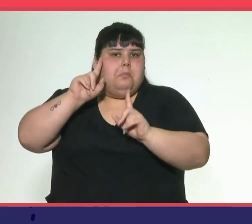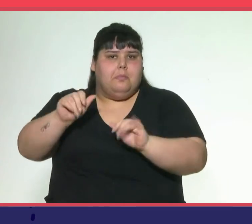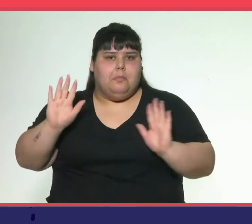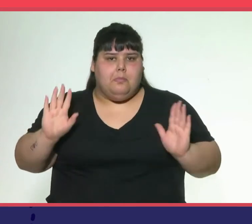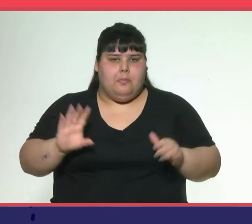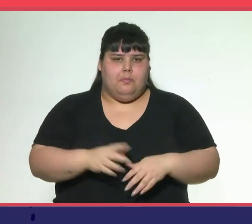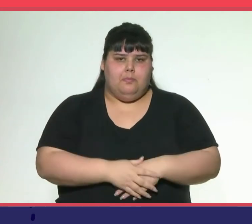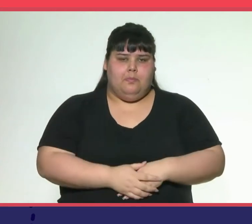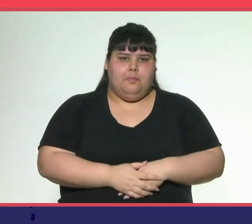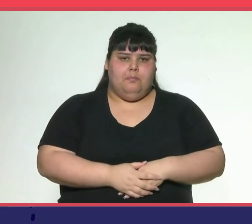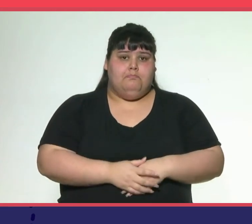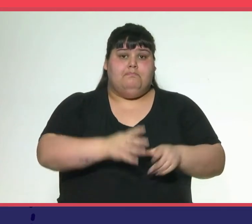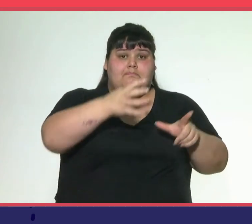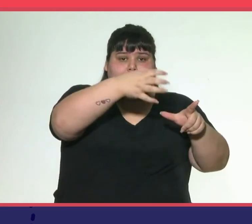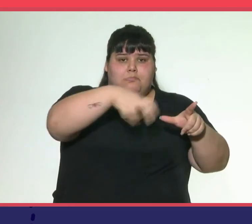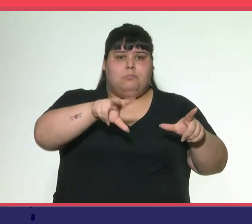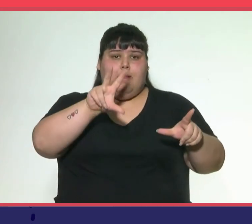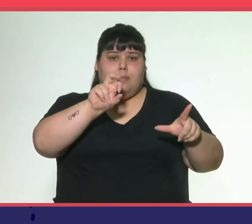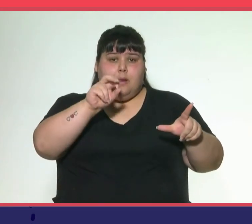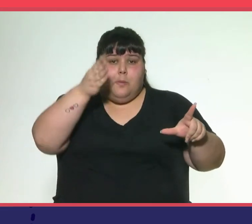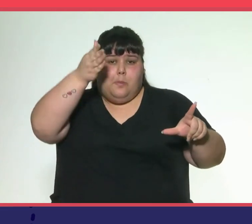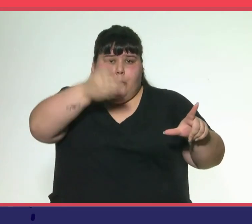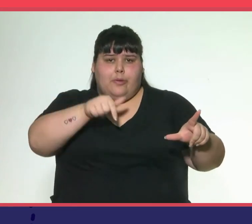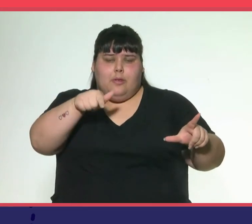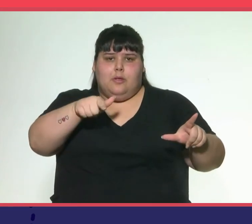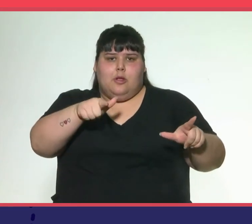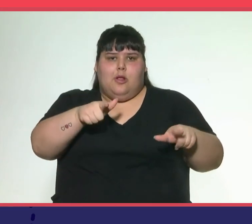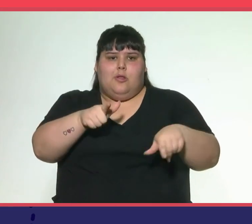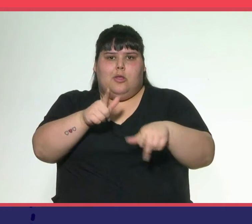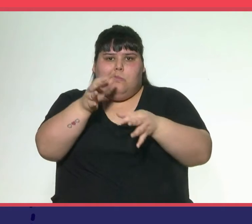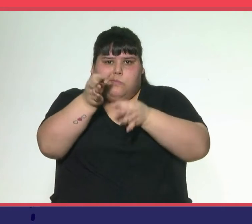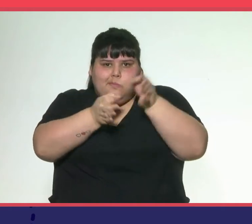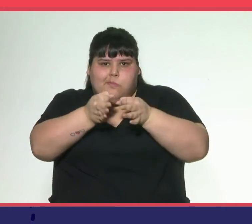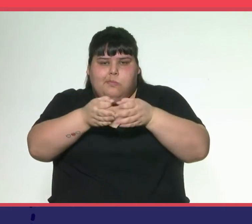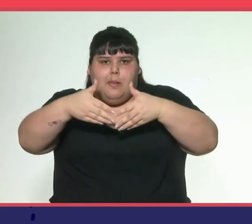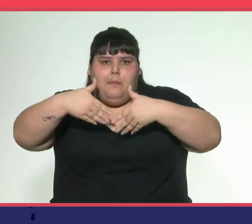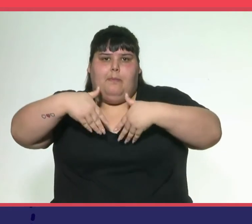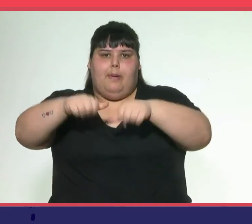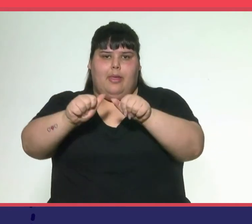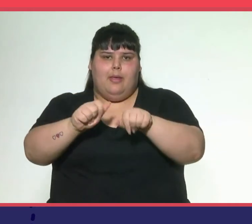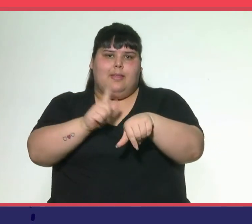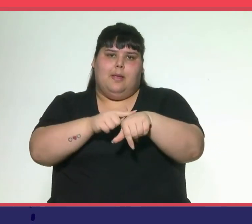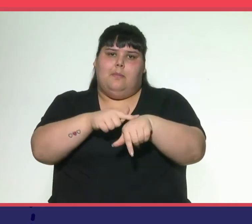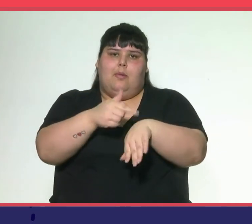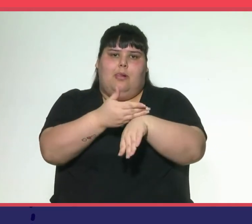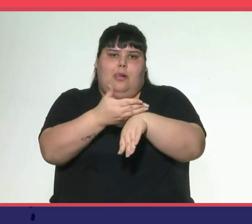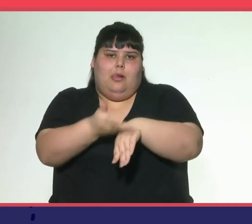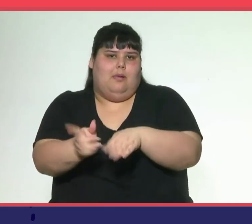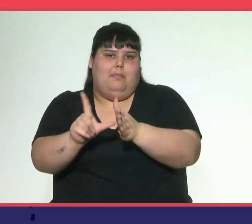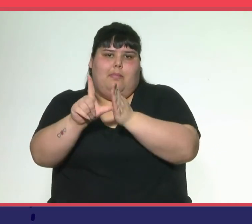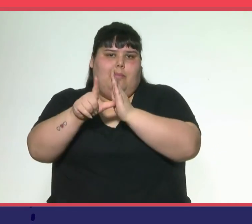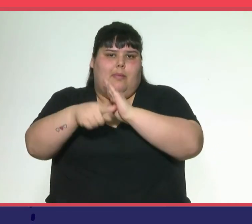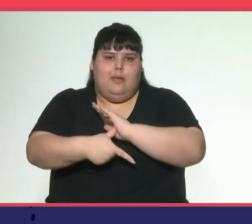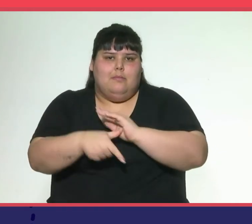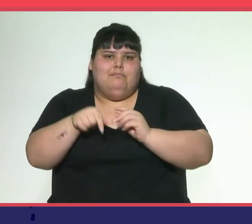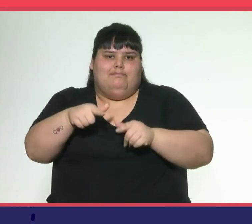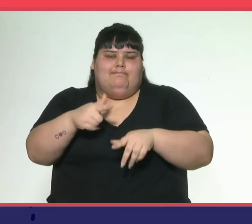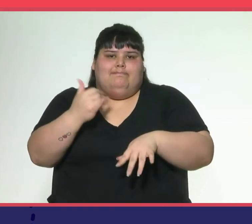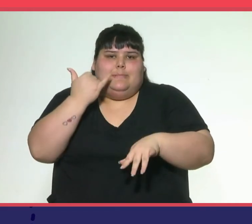el 30 por ciento de los diagnósticos fueron tardíos ya presentaban enfermedades